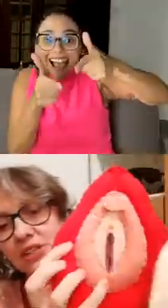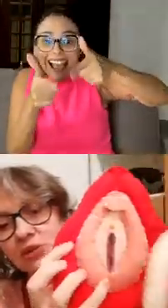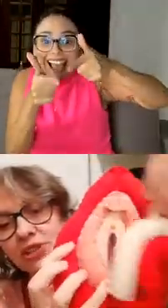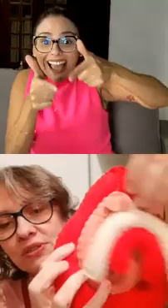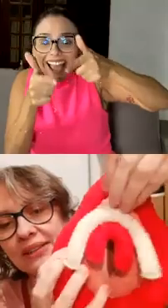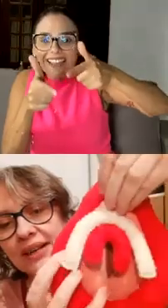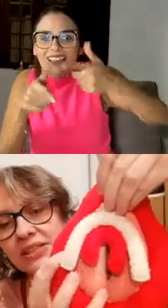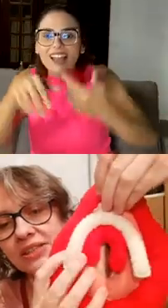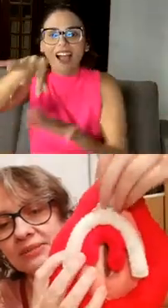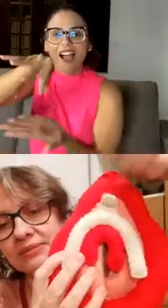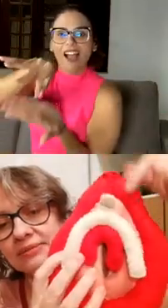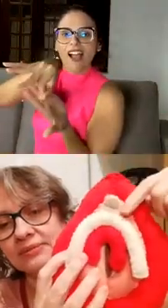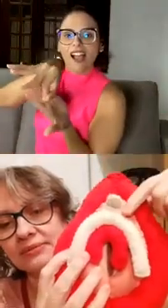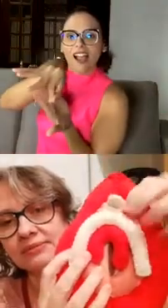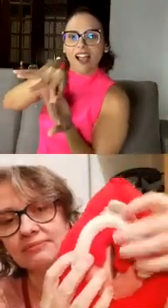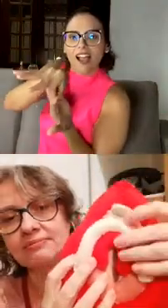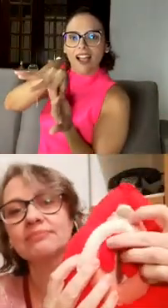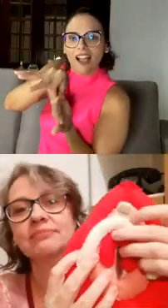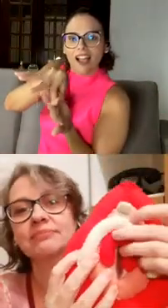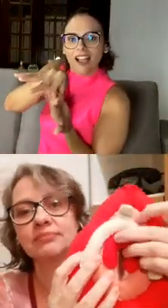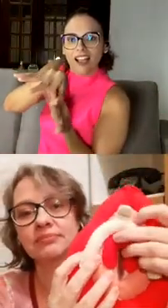está escondido aqui atrás.